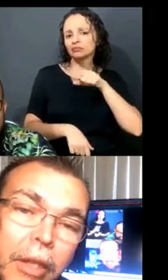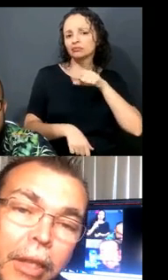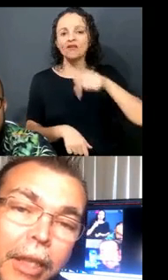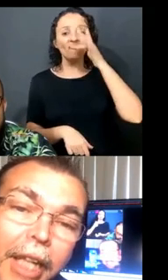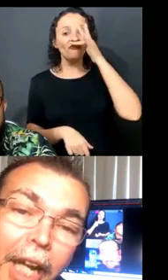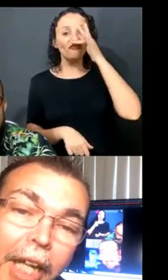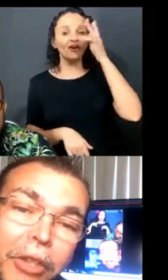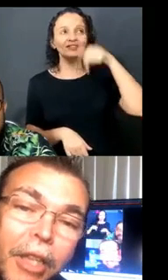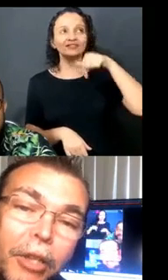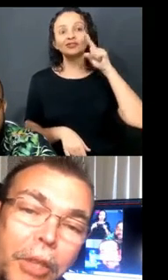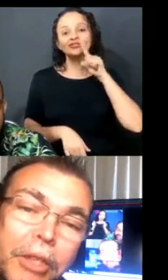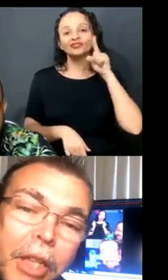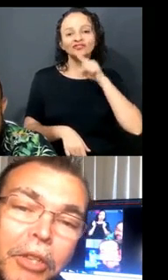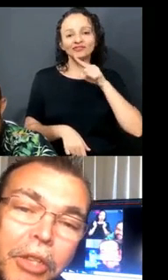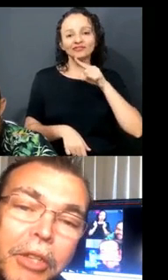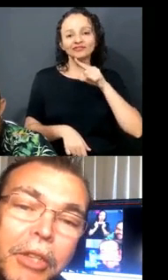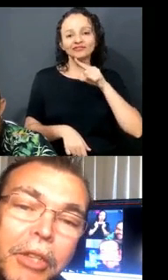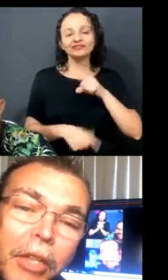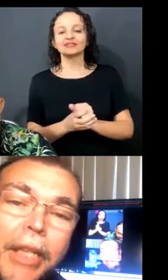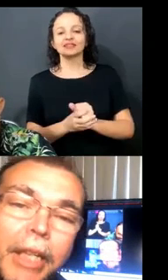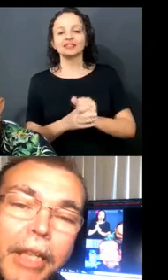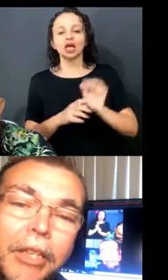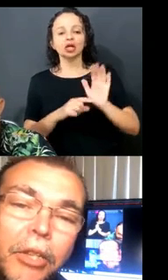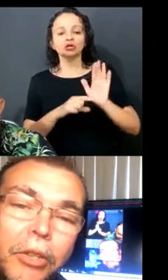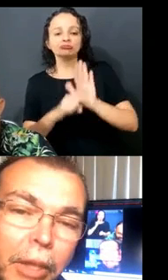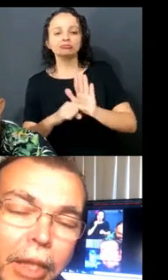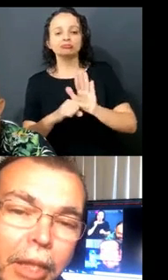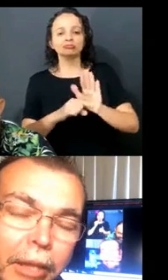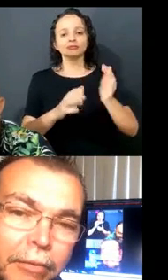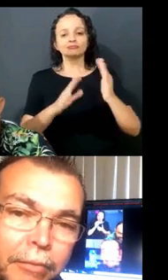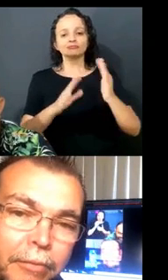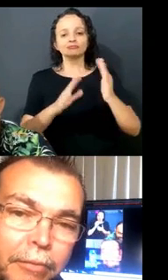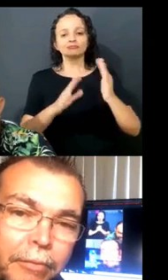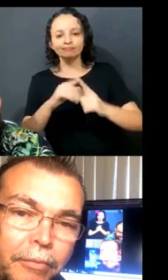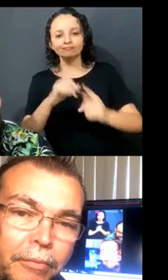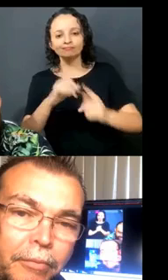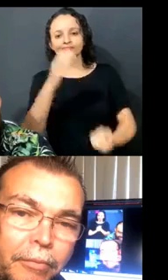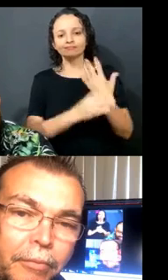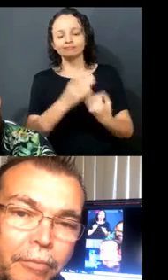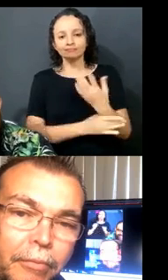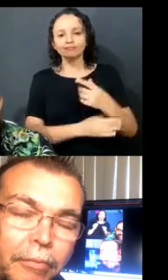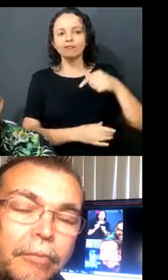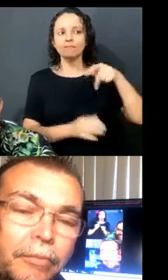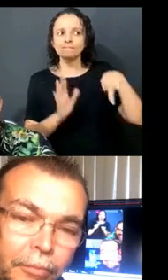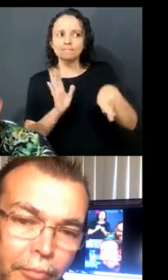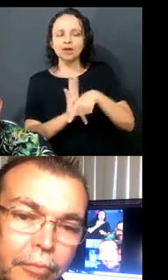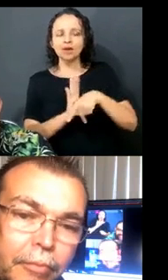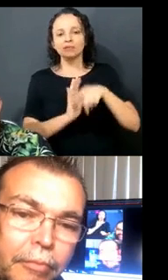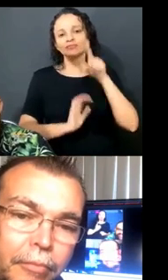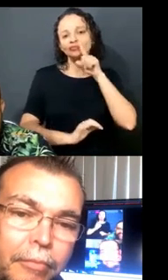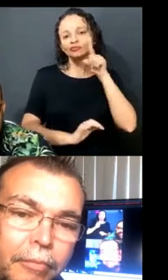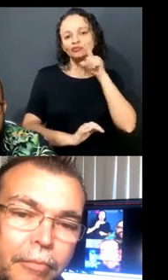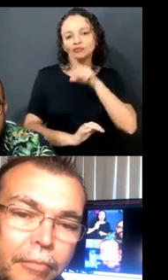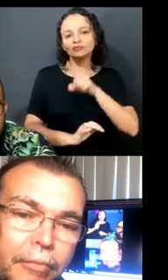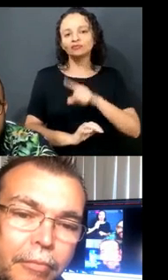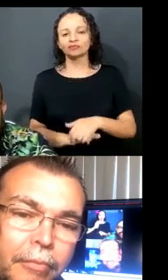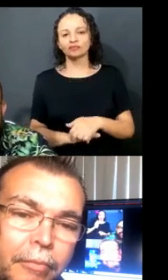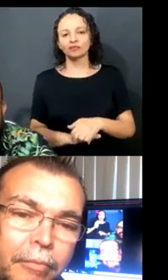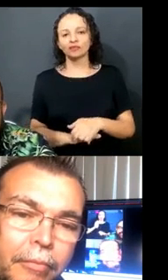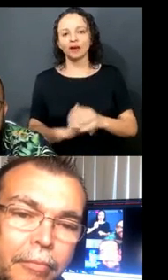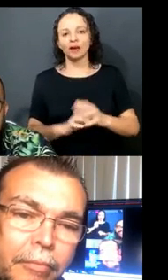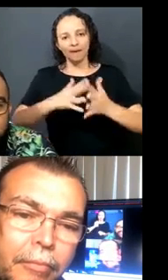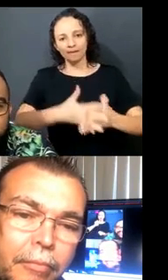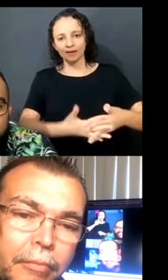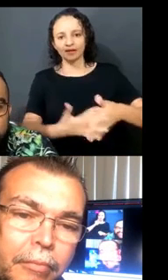para brasileiros e ajudando o Ministério Digital de uma igreja norte-americana. Que legal, que legal,